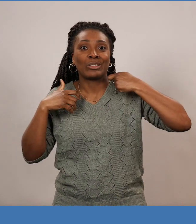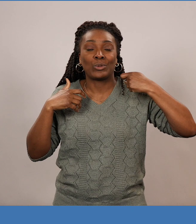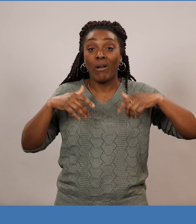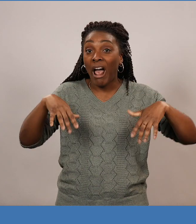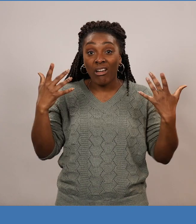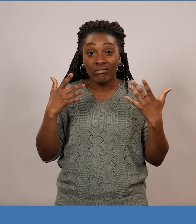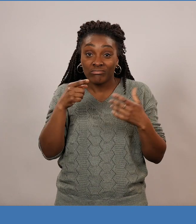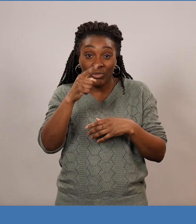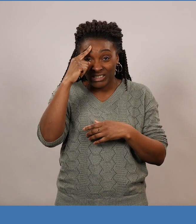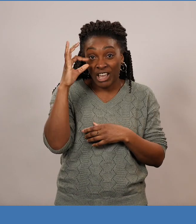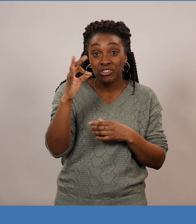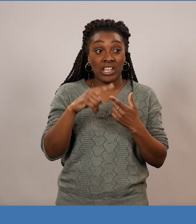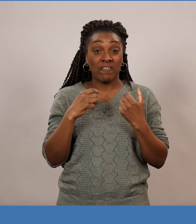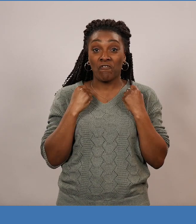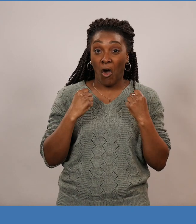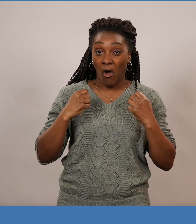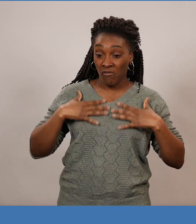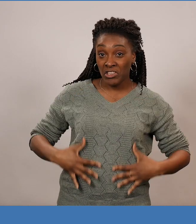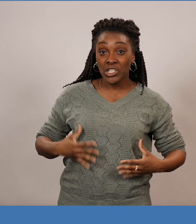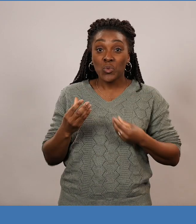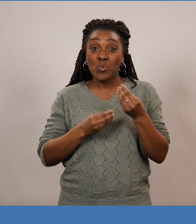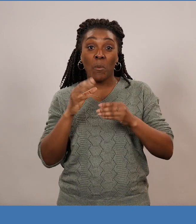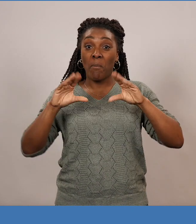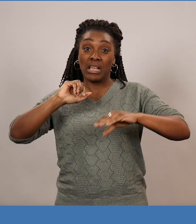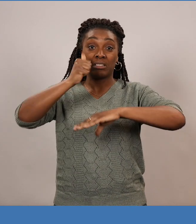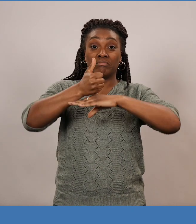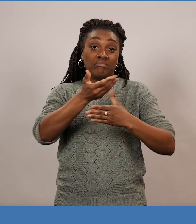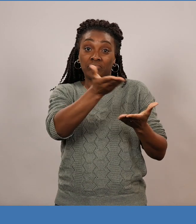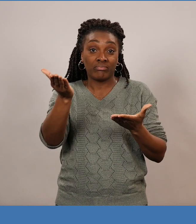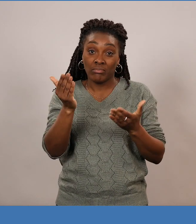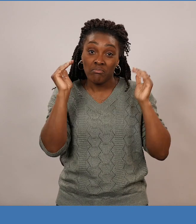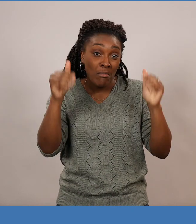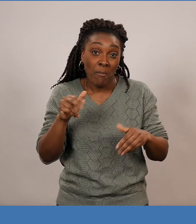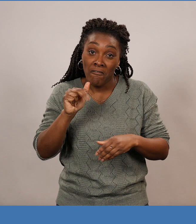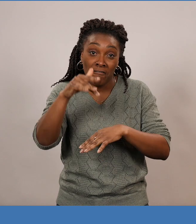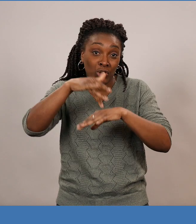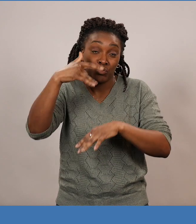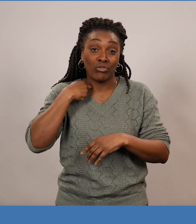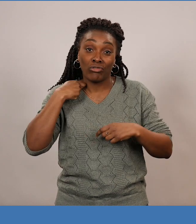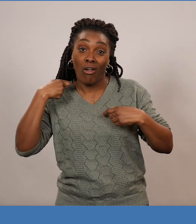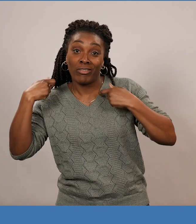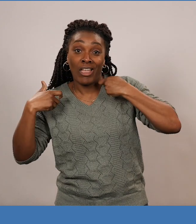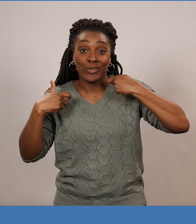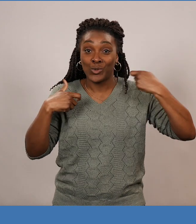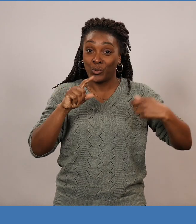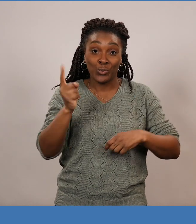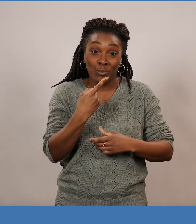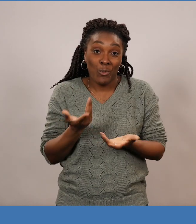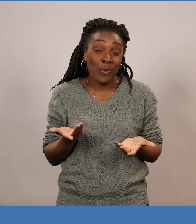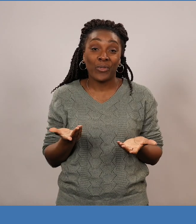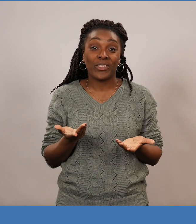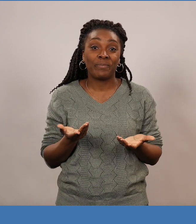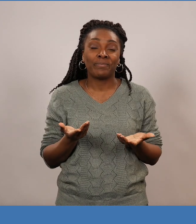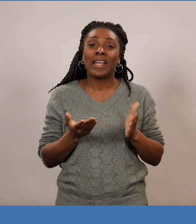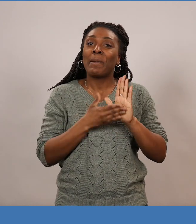votre sagesse intellectuelle, votre force physique ou votre position sociale, vous serez tenté un jour ou l'autre. Et la Bible nous